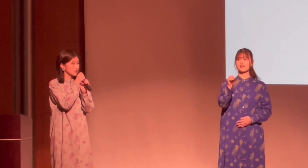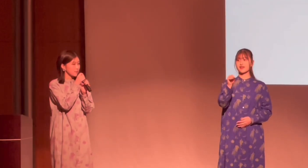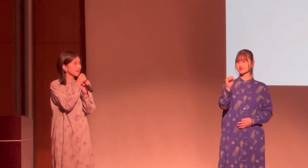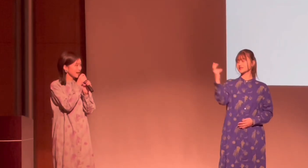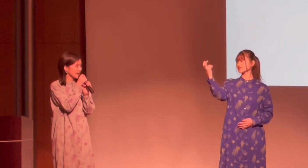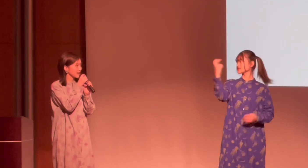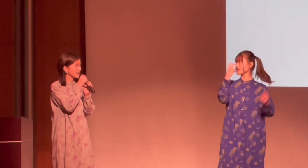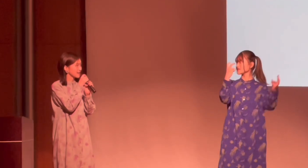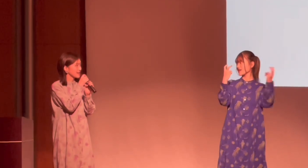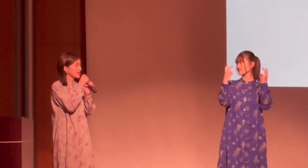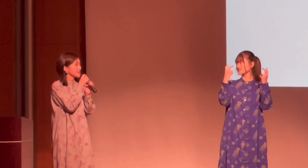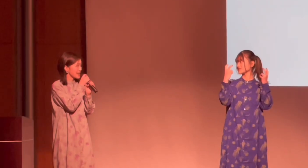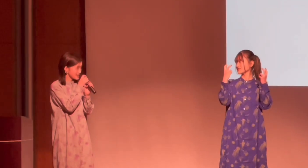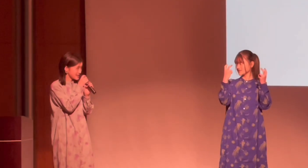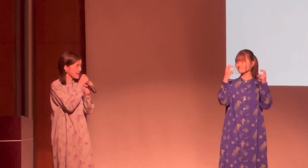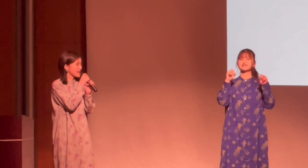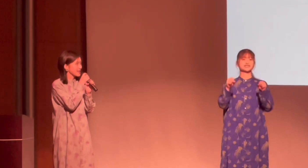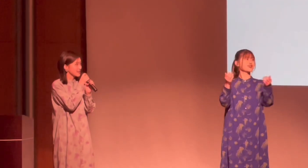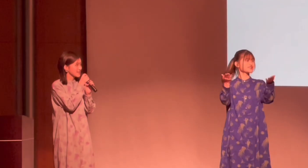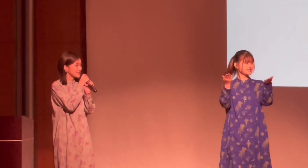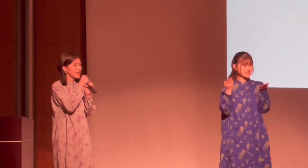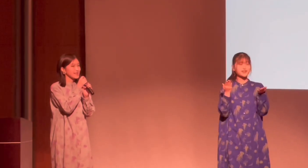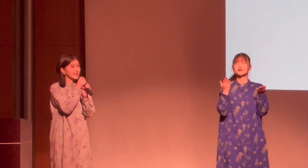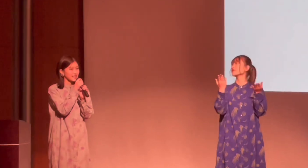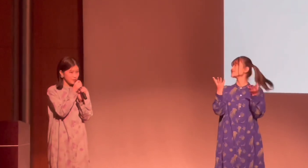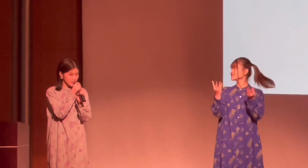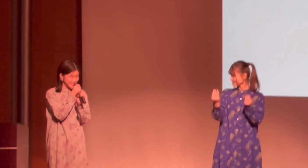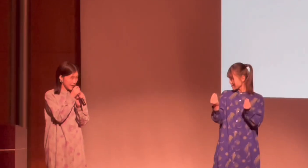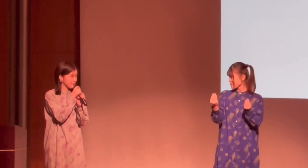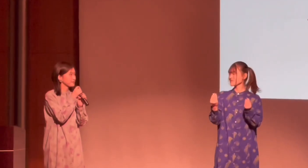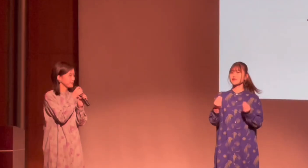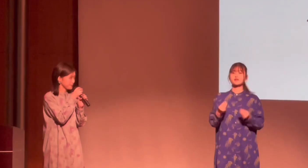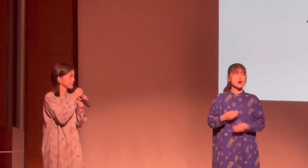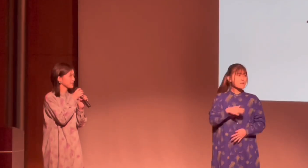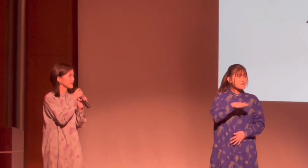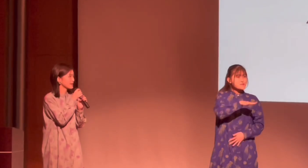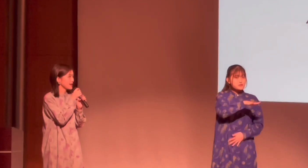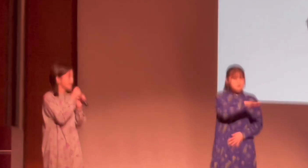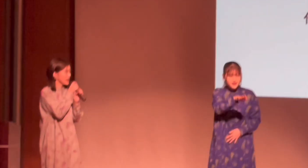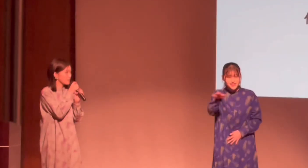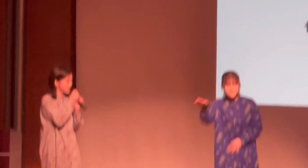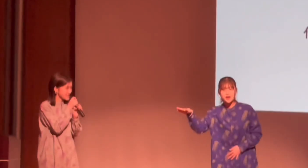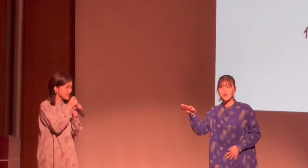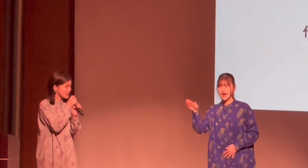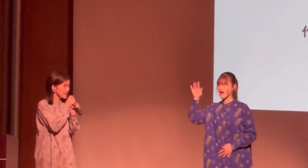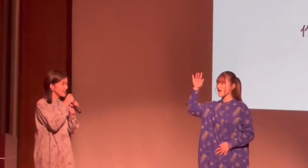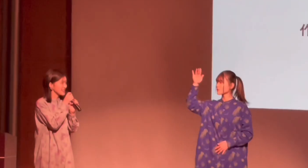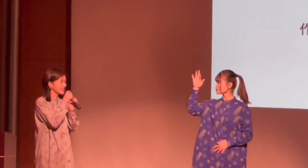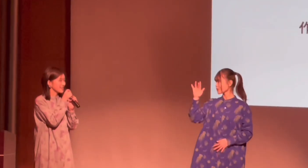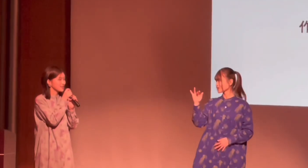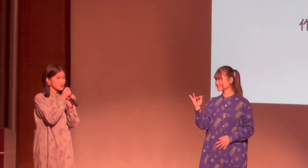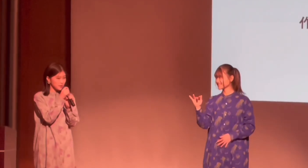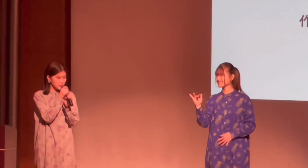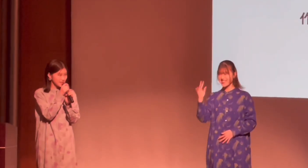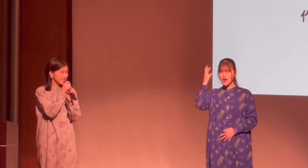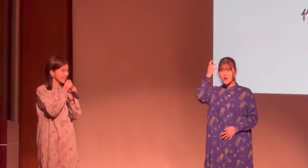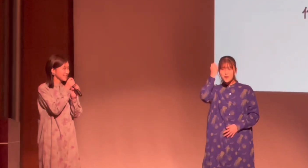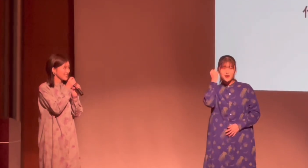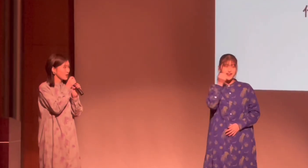万回再生していただきました。皆さんは指文字覚